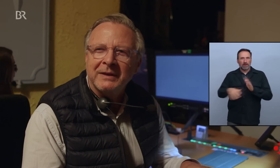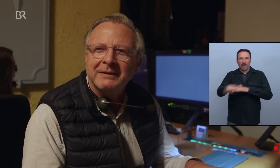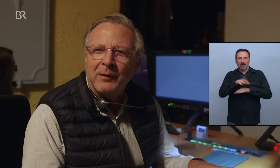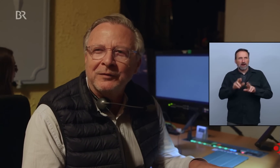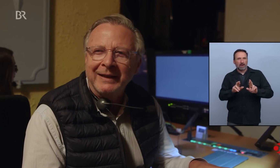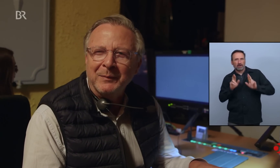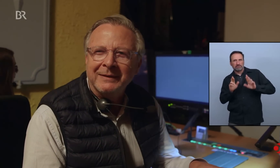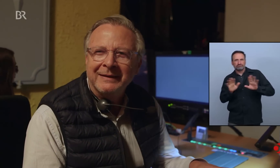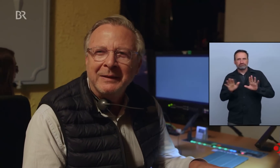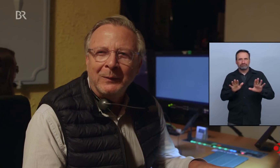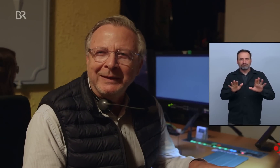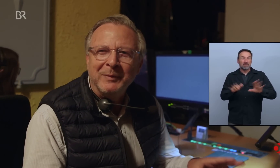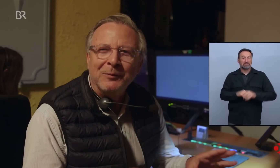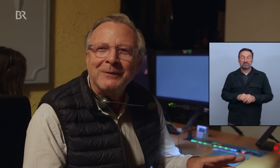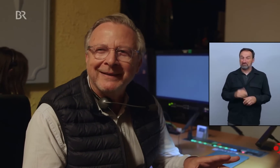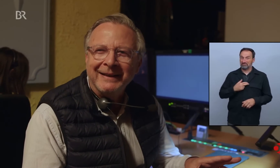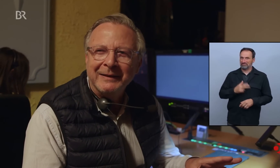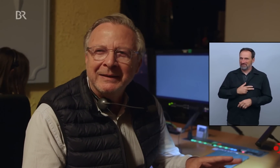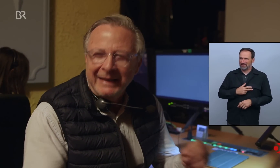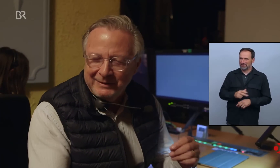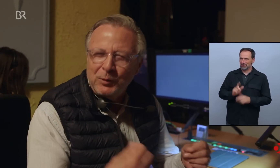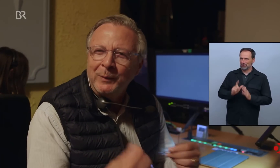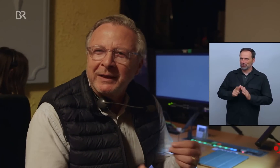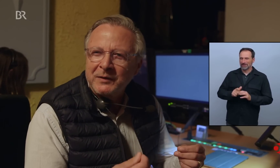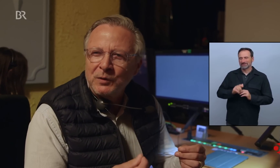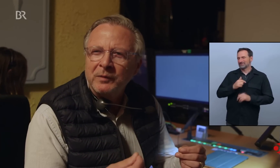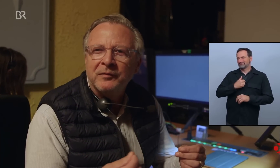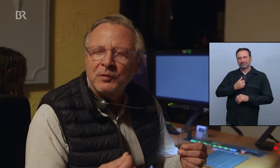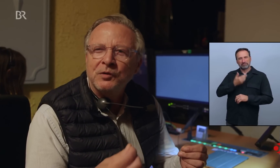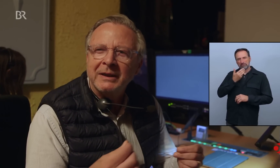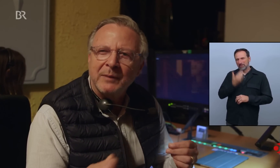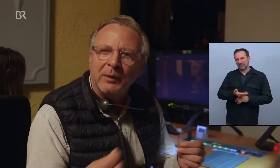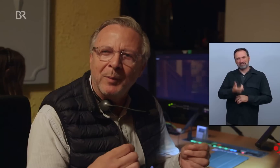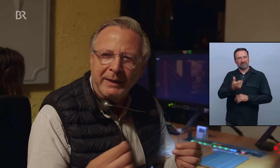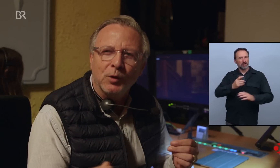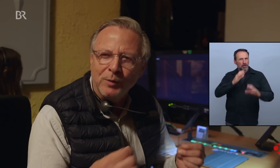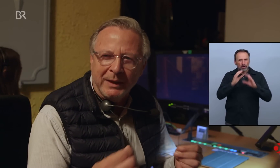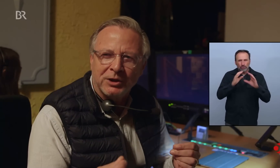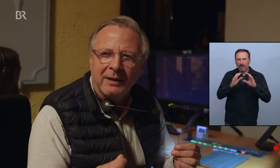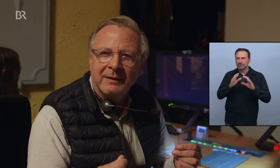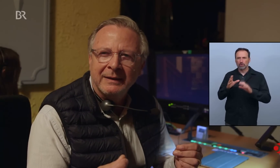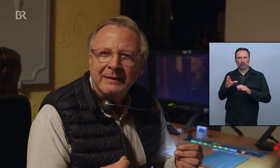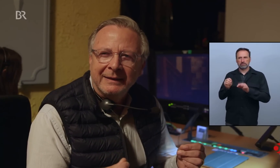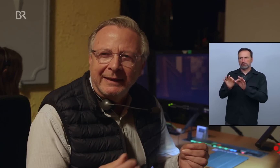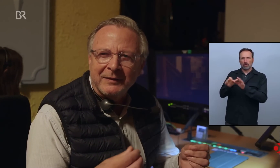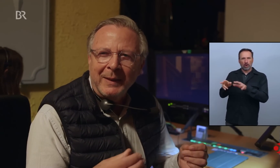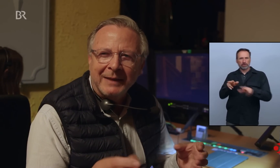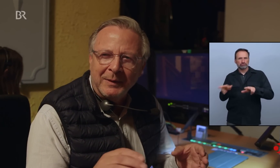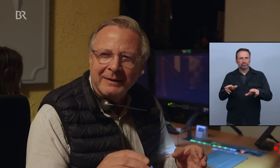Rücksicht drauf nehmen. Und ich bewundere ihn. Also die Kommunikation funktioniert immer über einen Dolmetscher, der das macht. Aber so